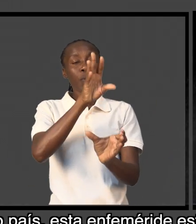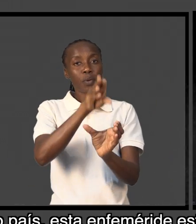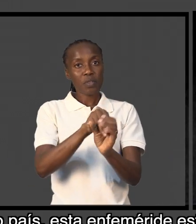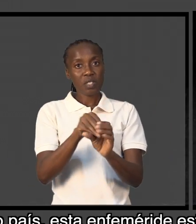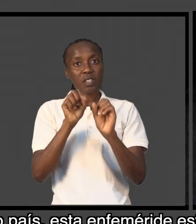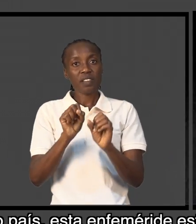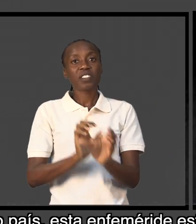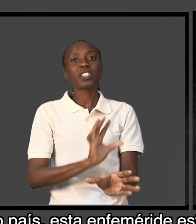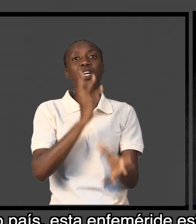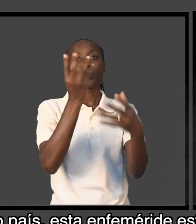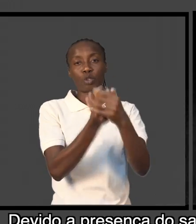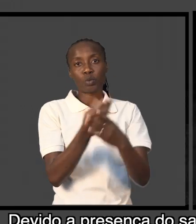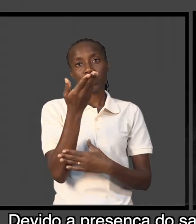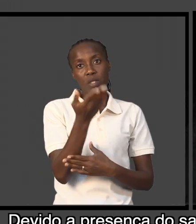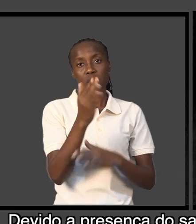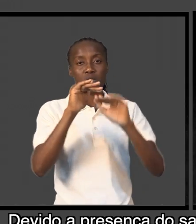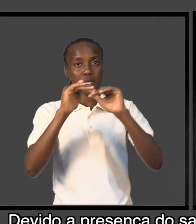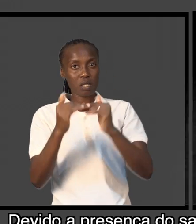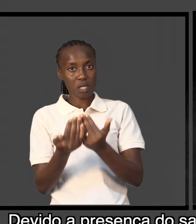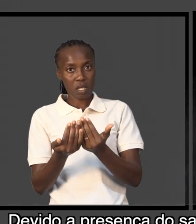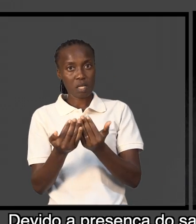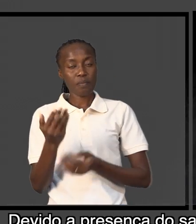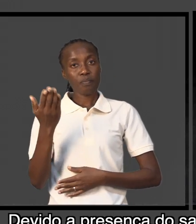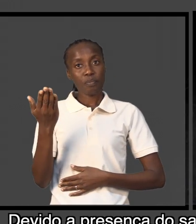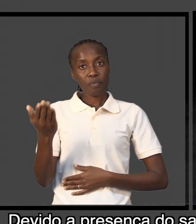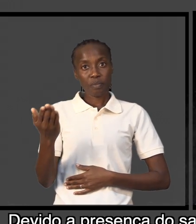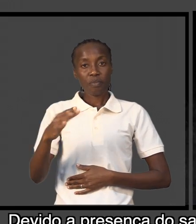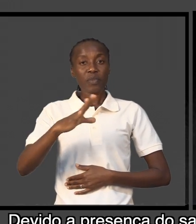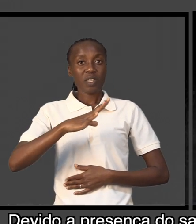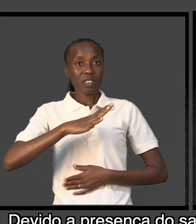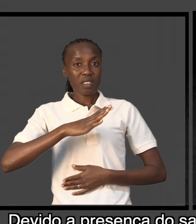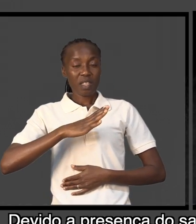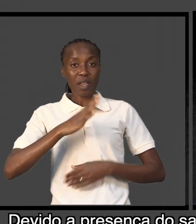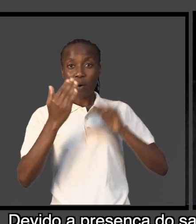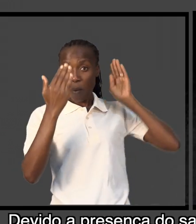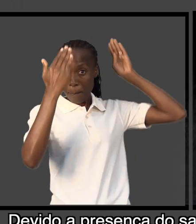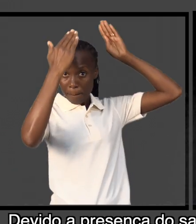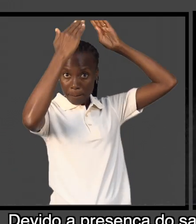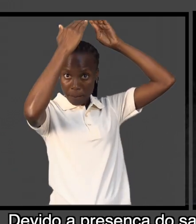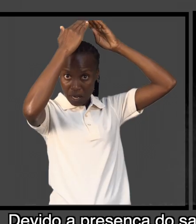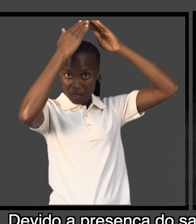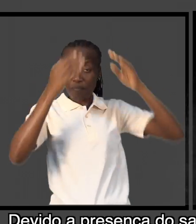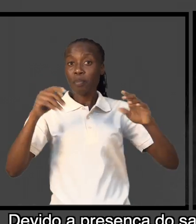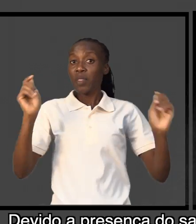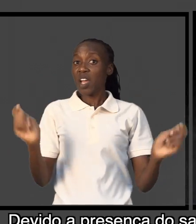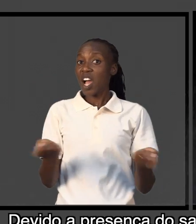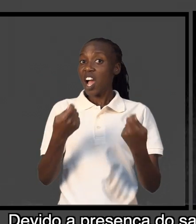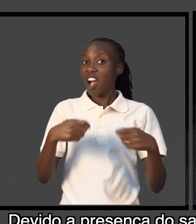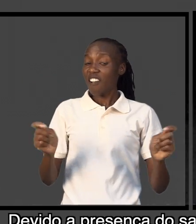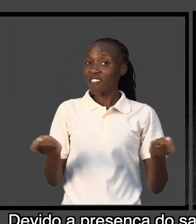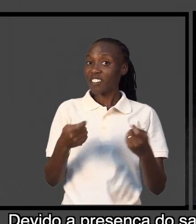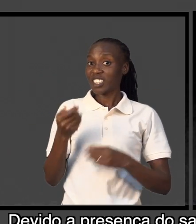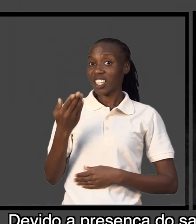faça parte desta causa. Devido à presença do Santo Padre no país, as festividades desta data